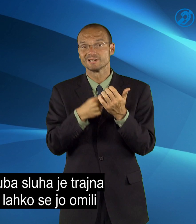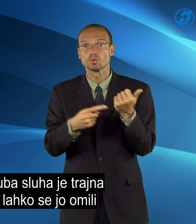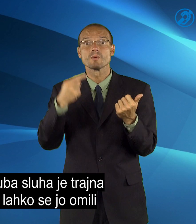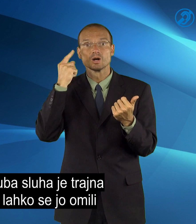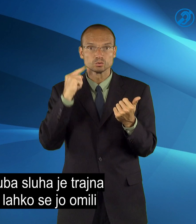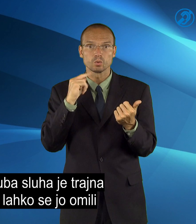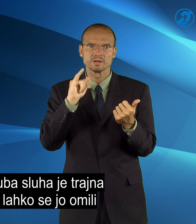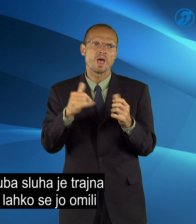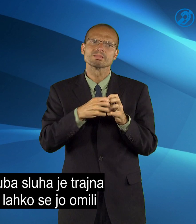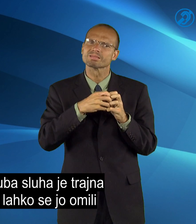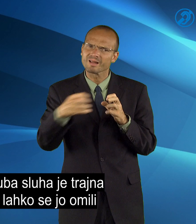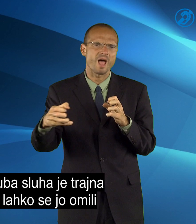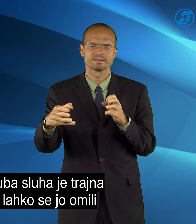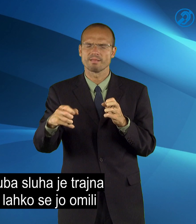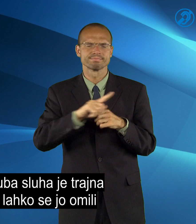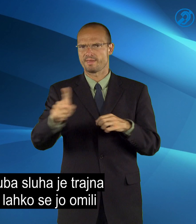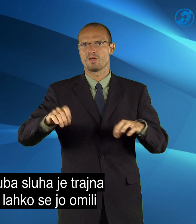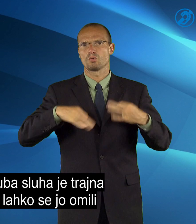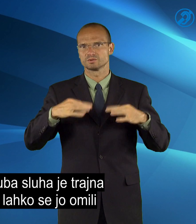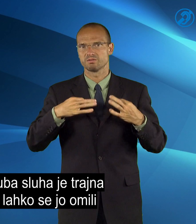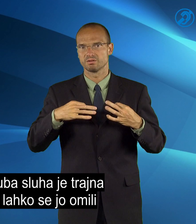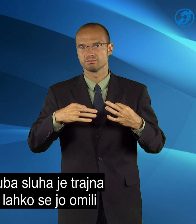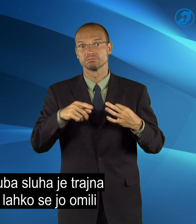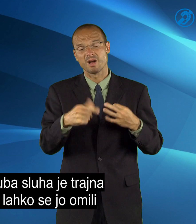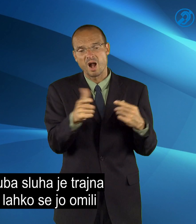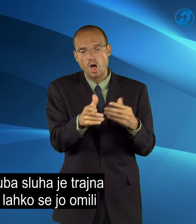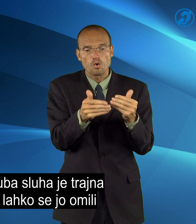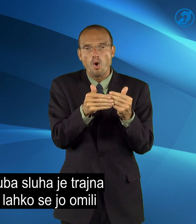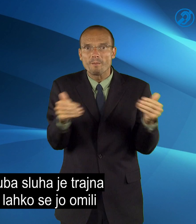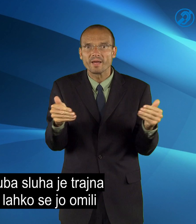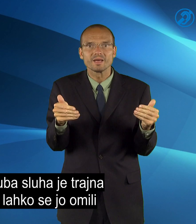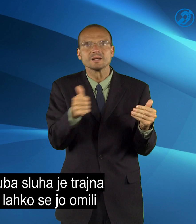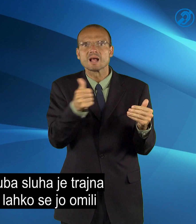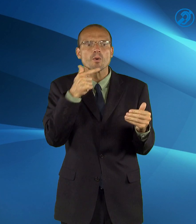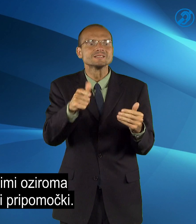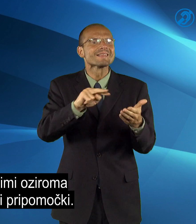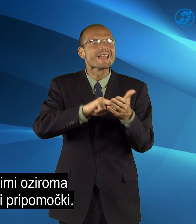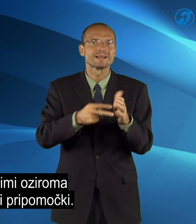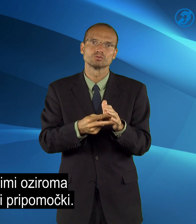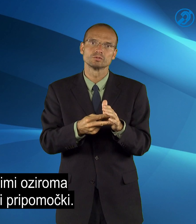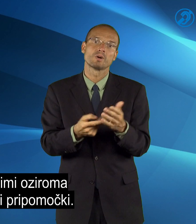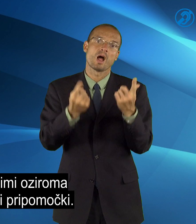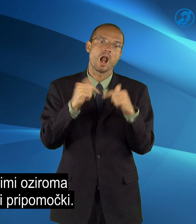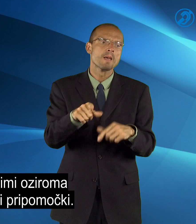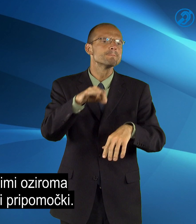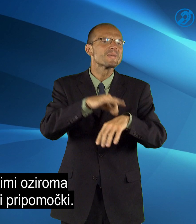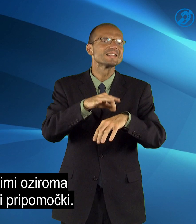Izguba sluha je trajna in neozdravljiva, lahko se jo omili le s tehničnimi oziroma medicinskimi pripomočki.